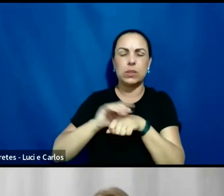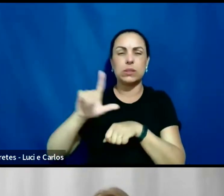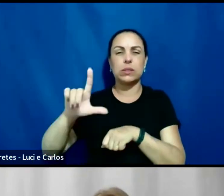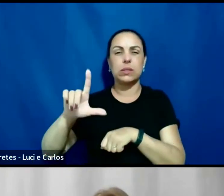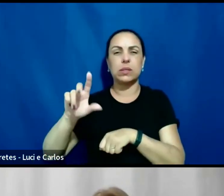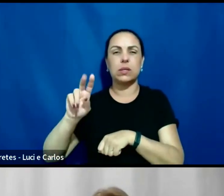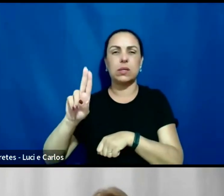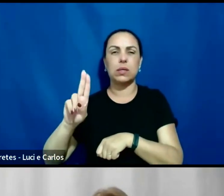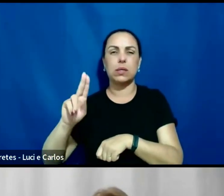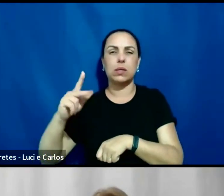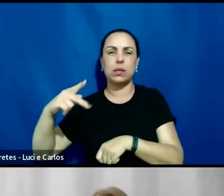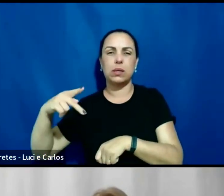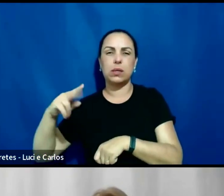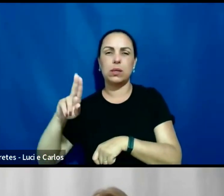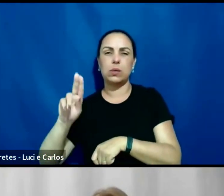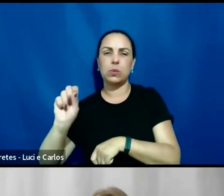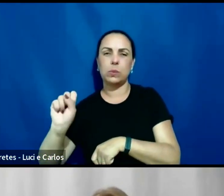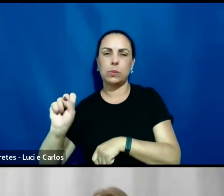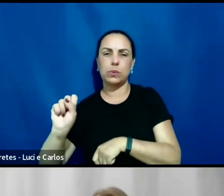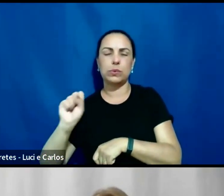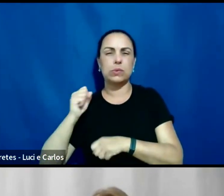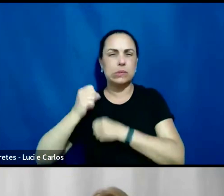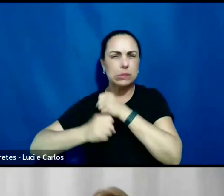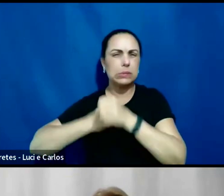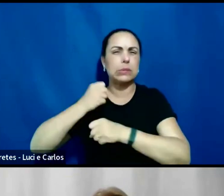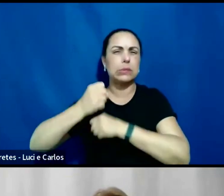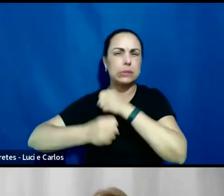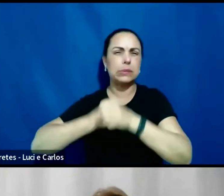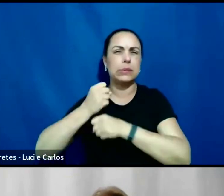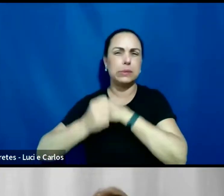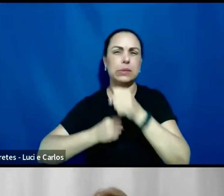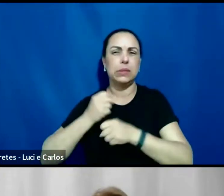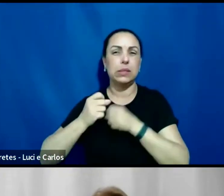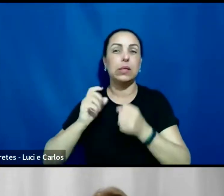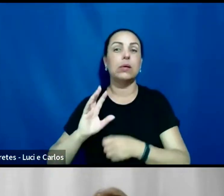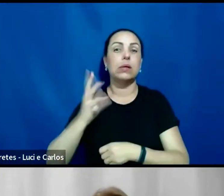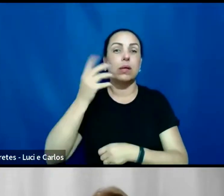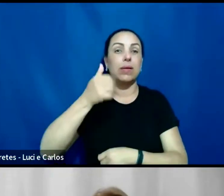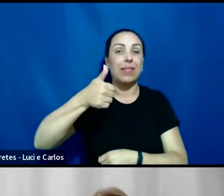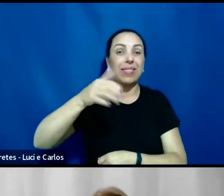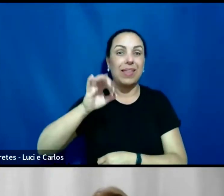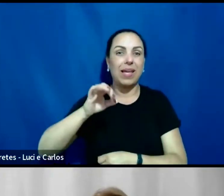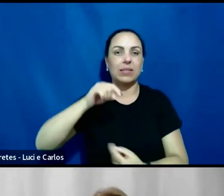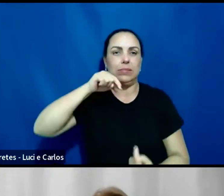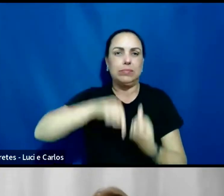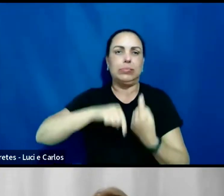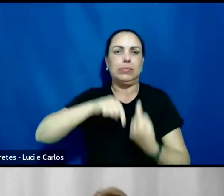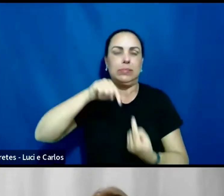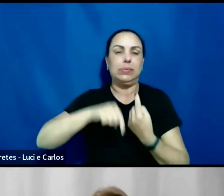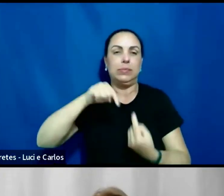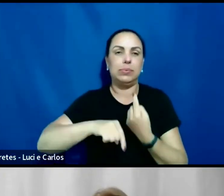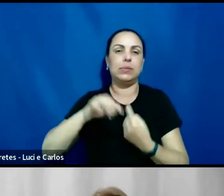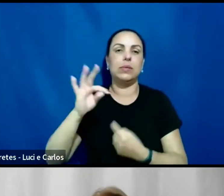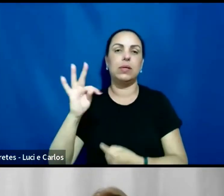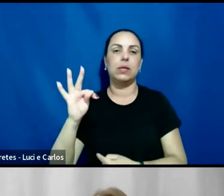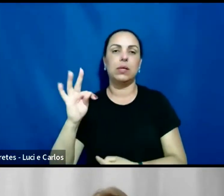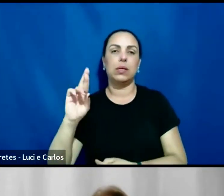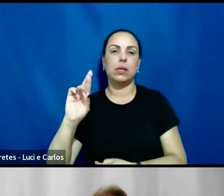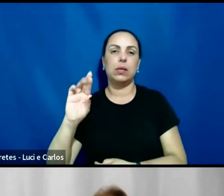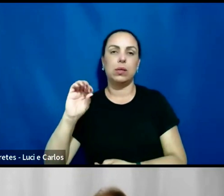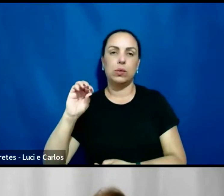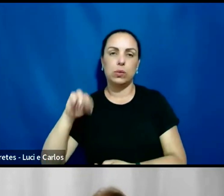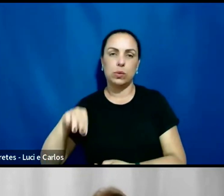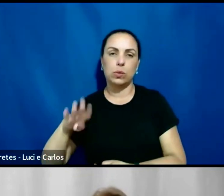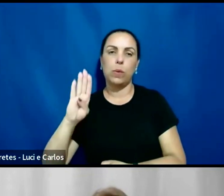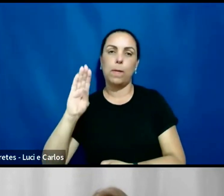no decorrer de 20 anos, me causou 10 tromboses. Entre elas, 2 embolias